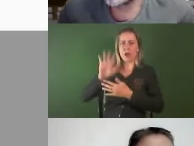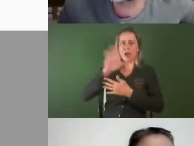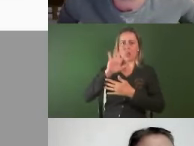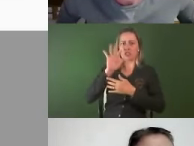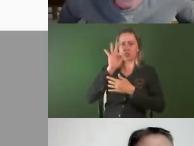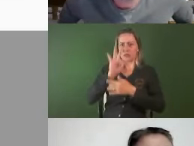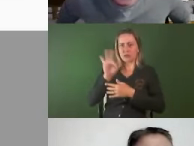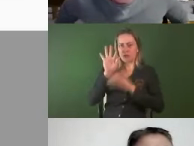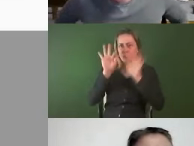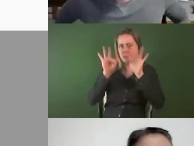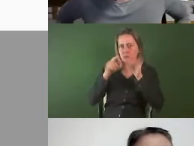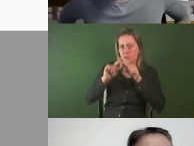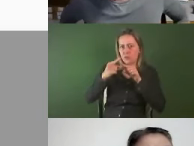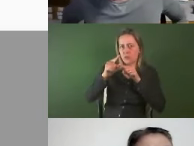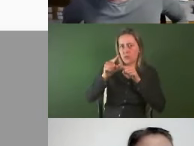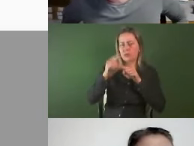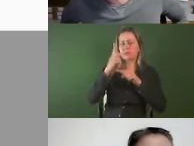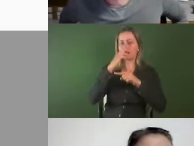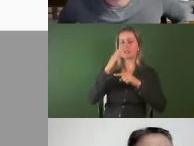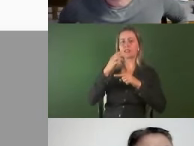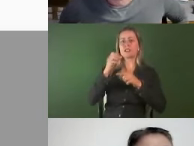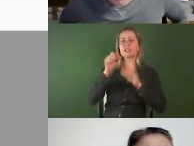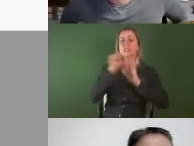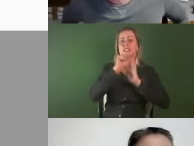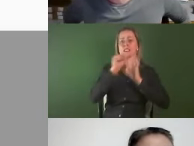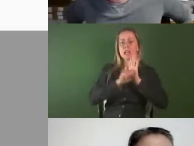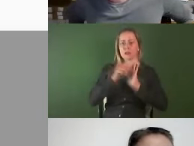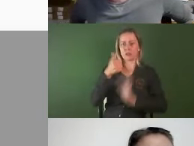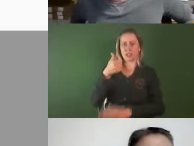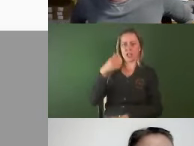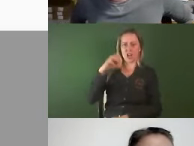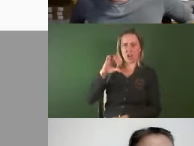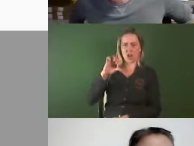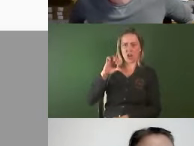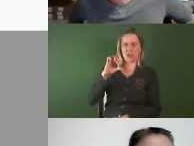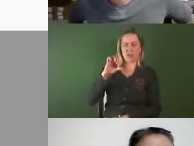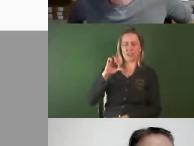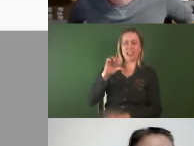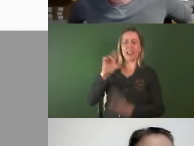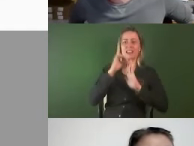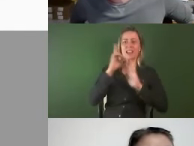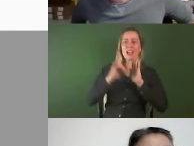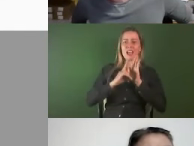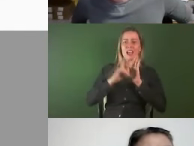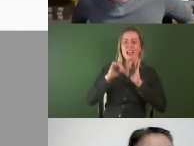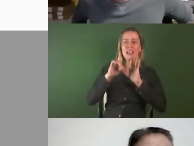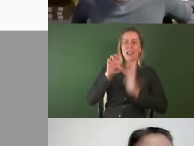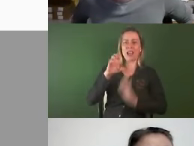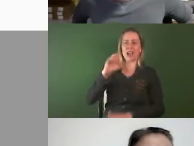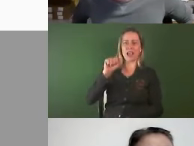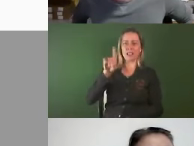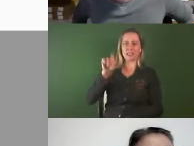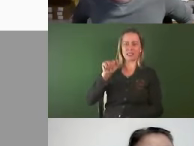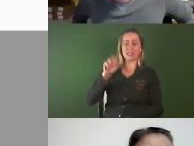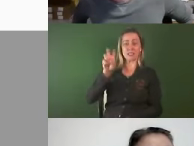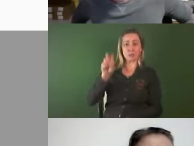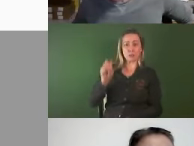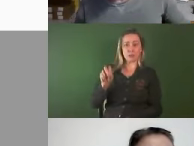falando de gravuras do século XIX, década de 50 do século XIX. Esse tipo de enquadramento, a fotografia